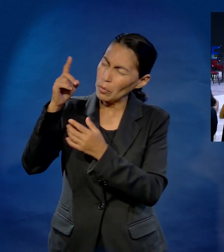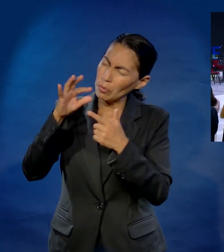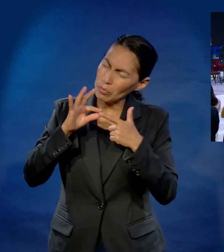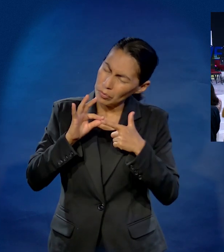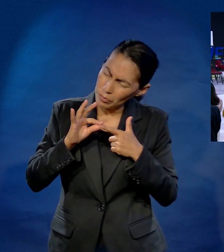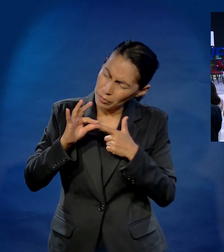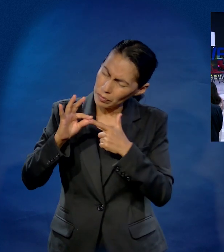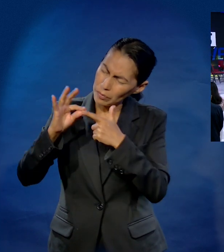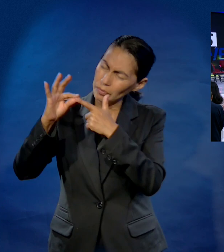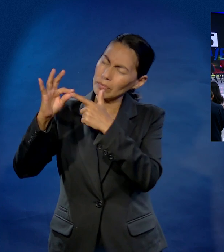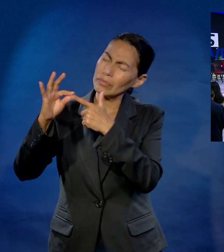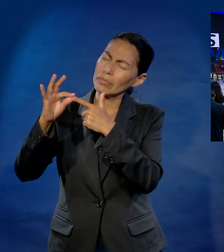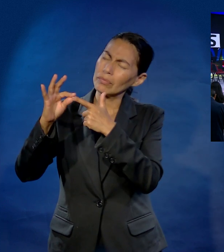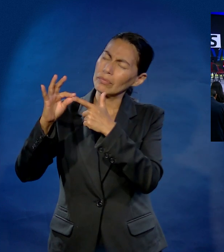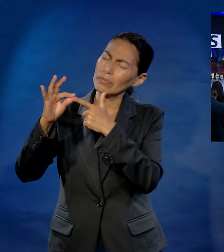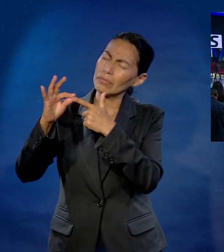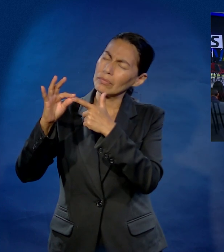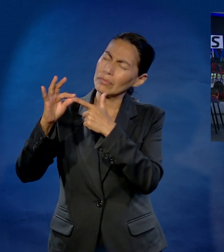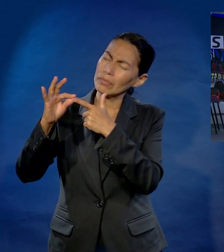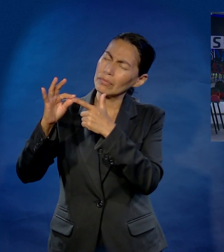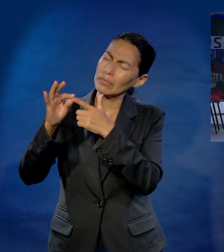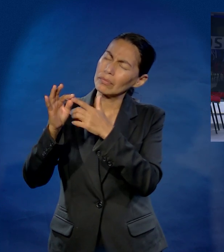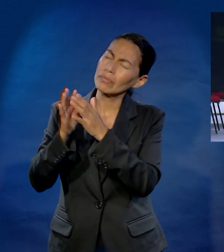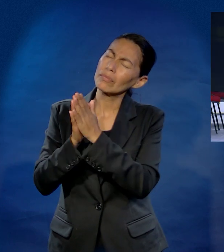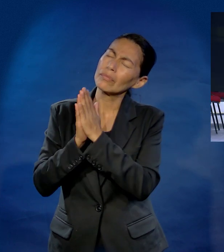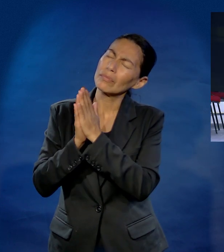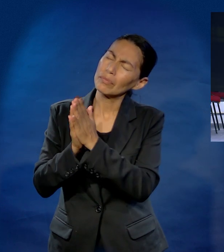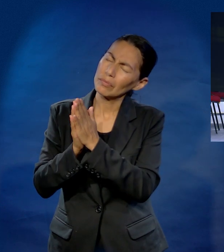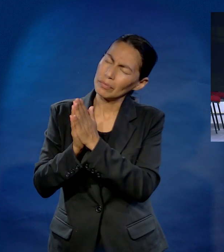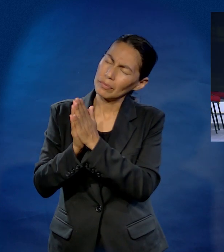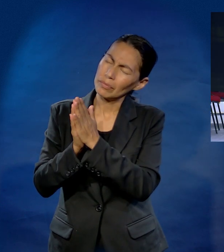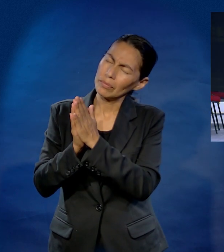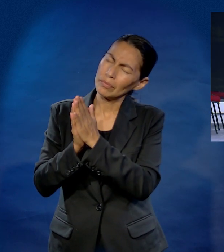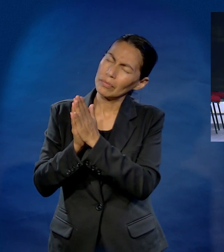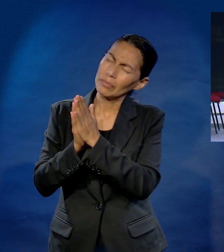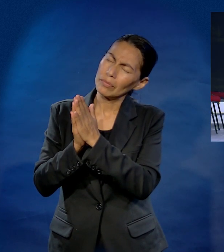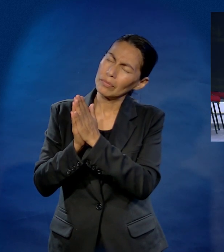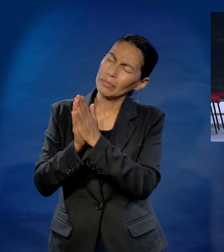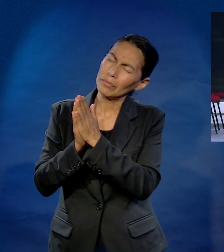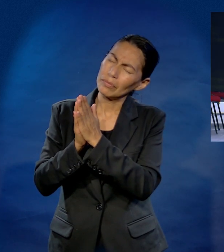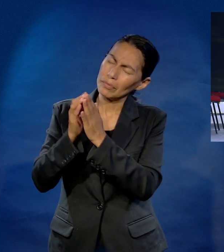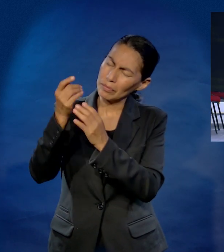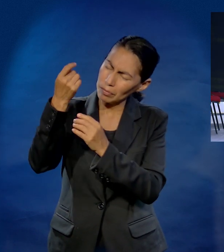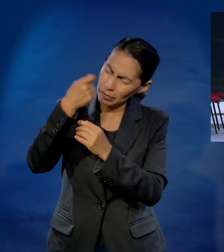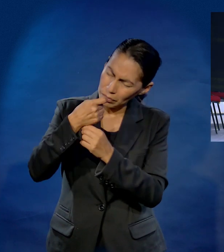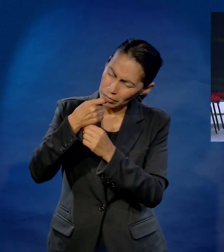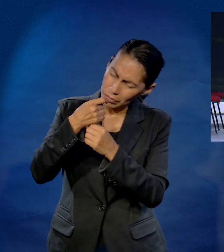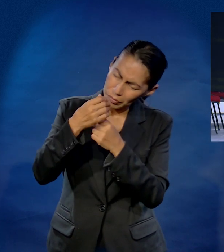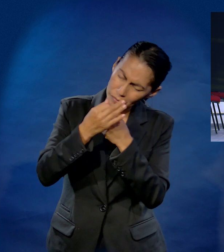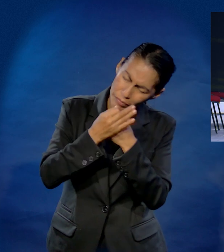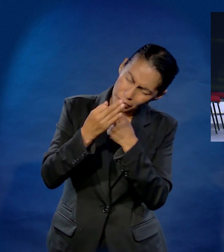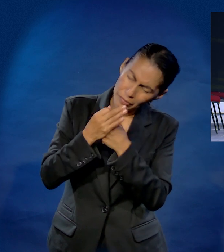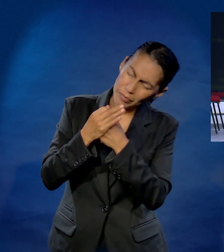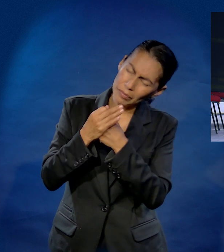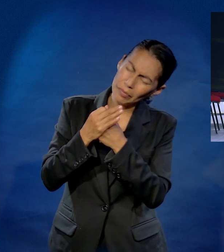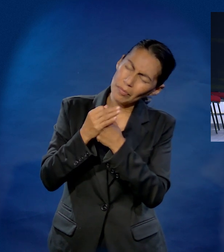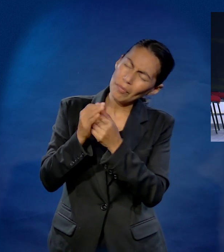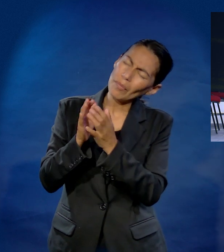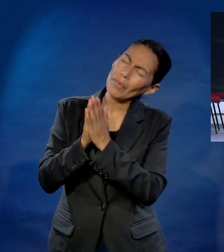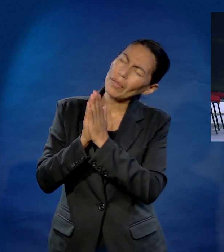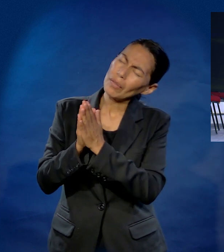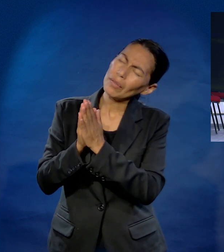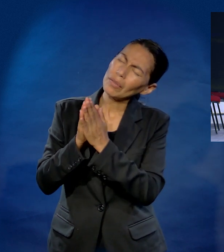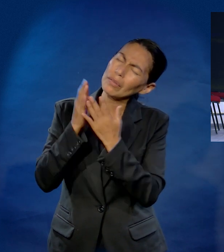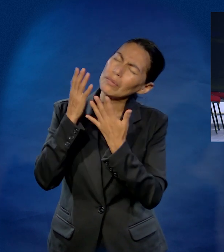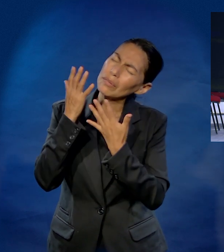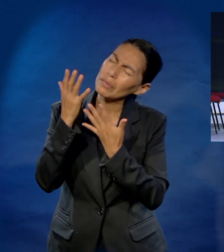ser guiadas también por tu presencia. Guárdanos. Y finalmente te pedimos que el